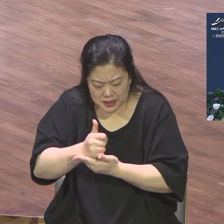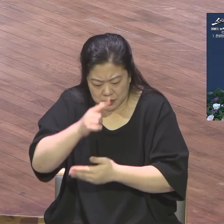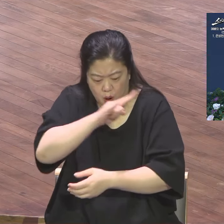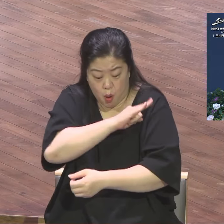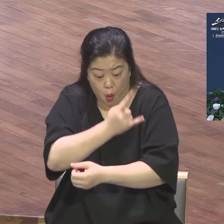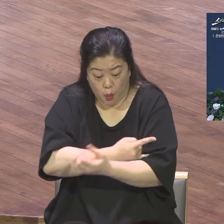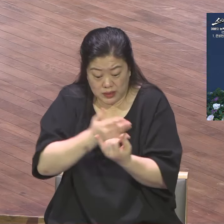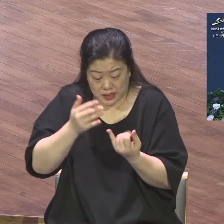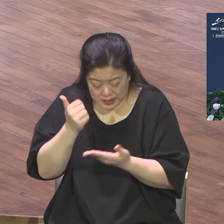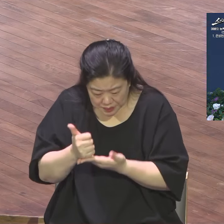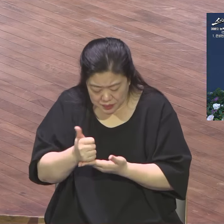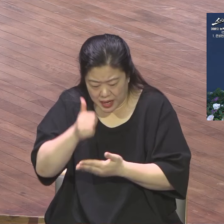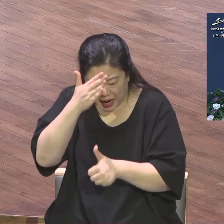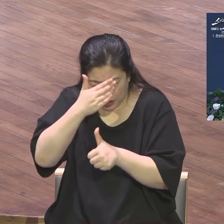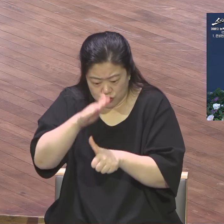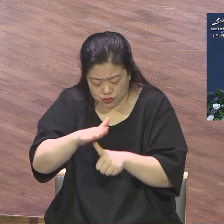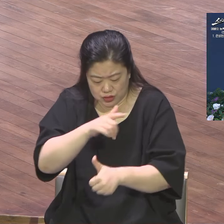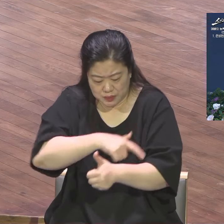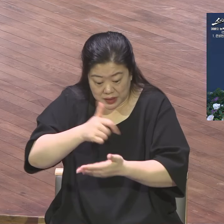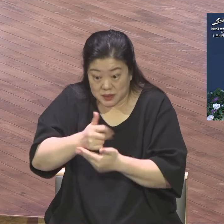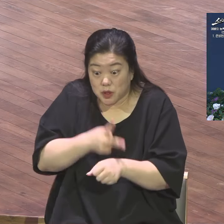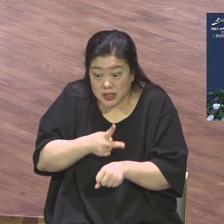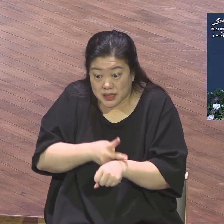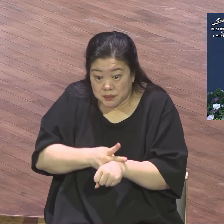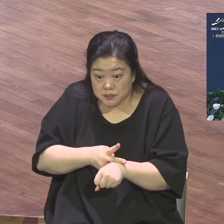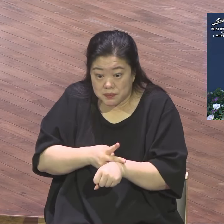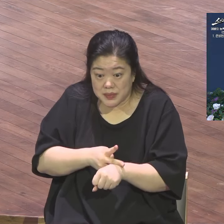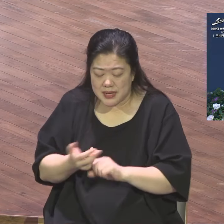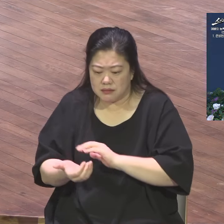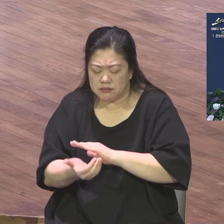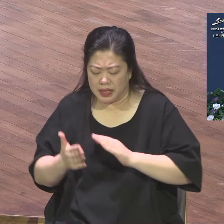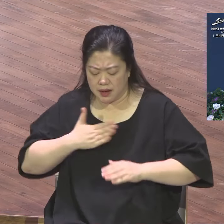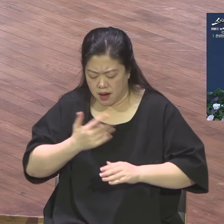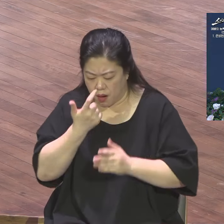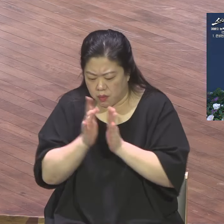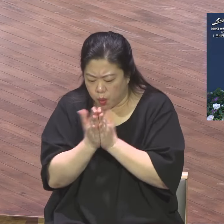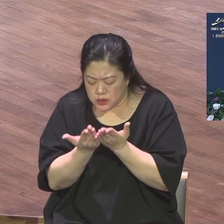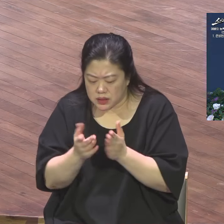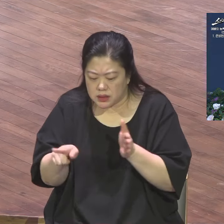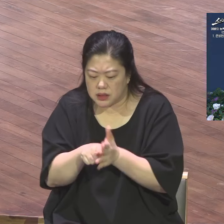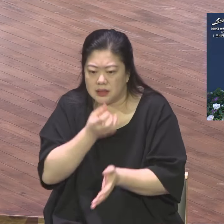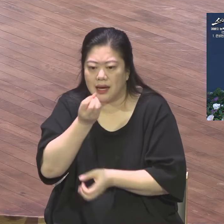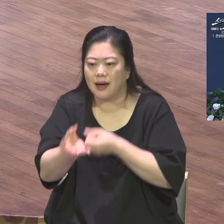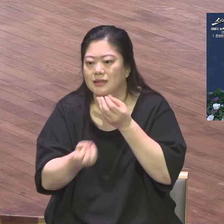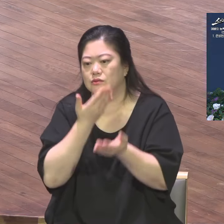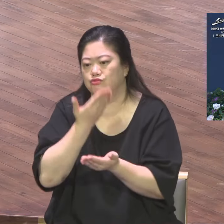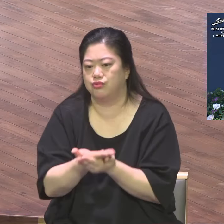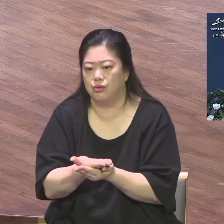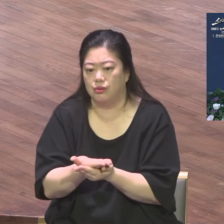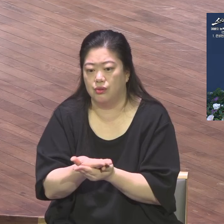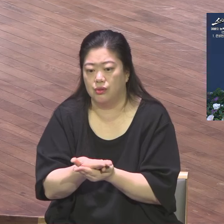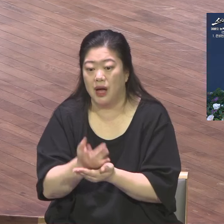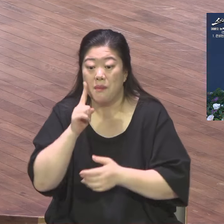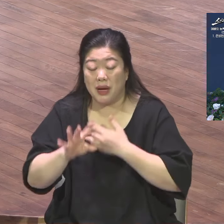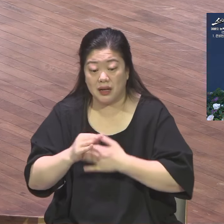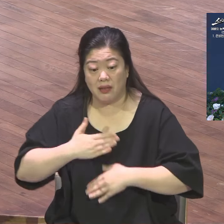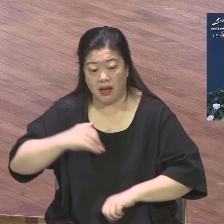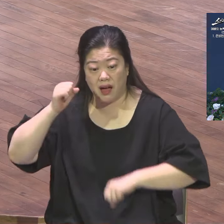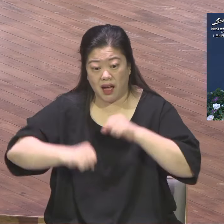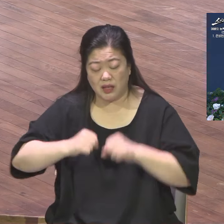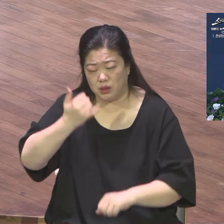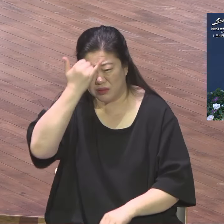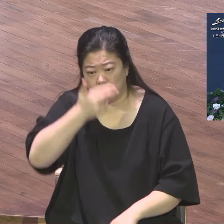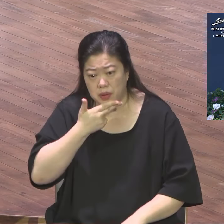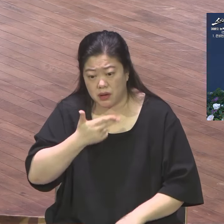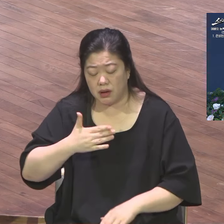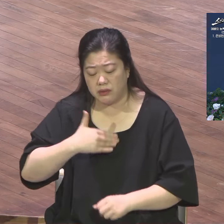제가 강조했어요. 여호수아 시대가 돼야지 사사 시대가 되면 망하는 거예요. 지금 계속해서 검토할 시대가 강조되고